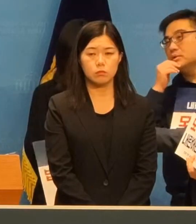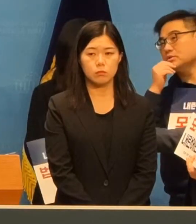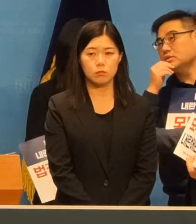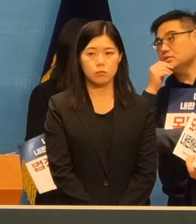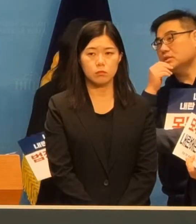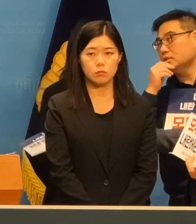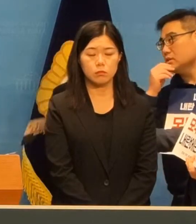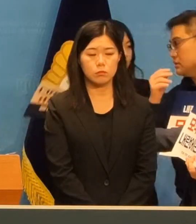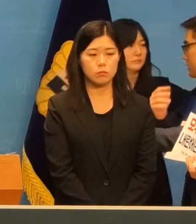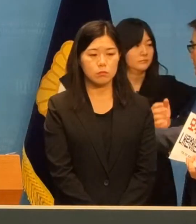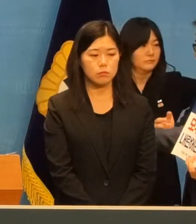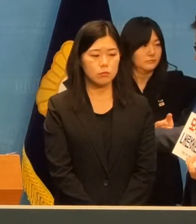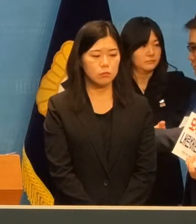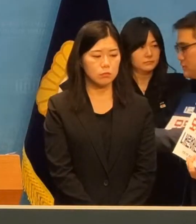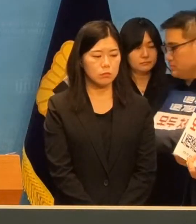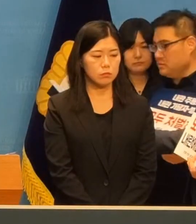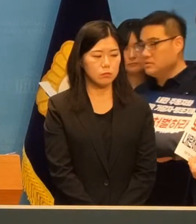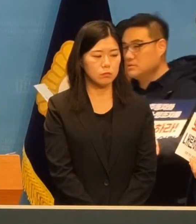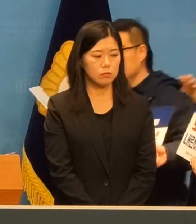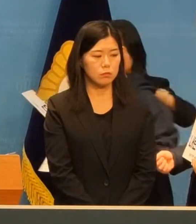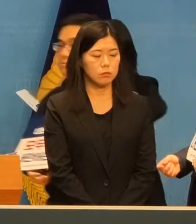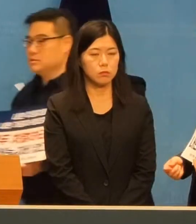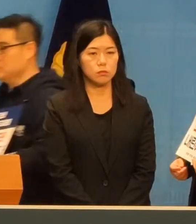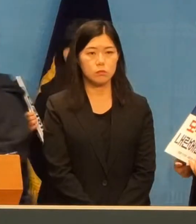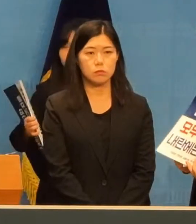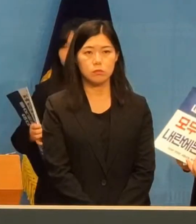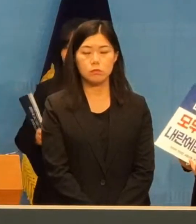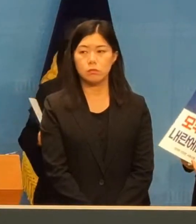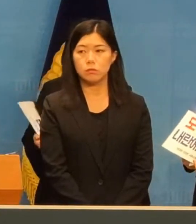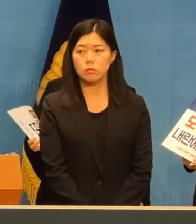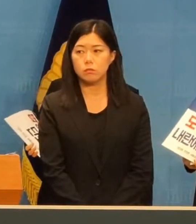경준님 하시는데 잠시만요.